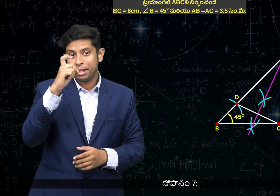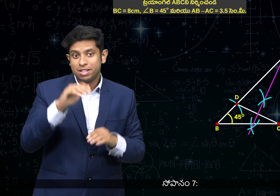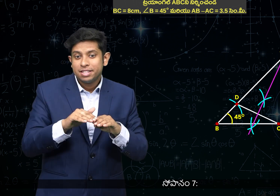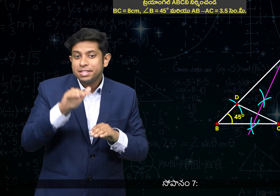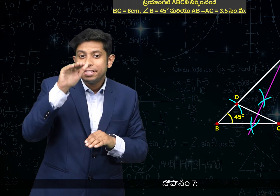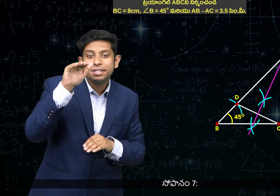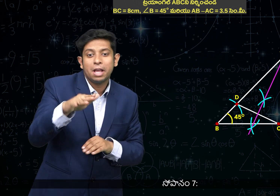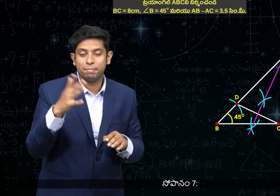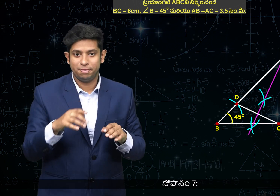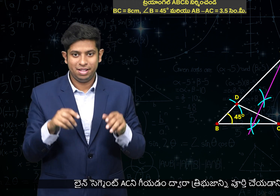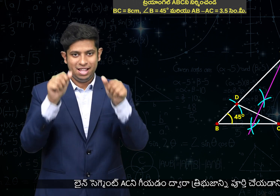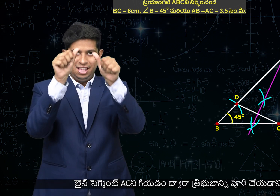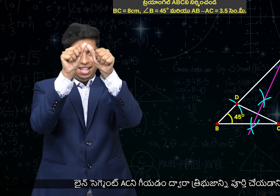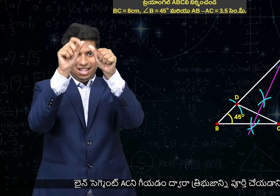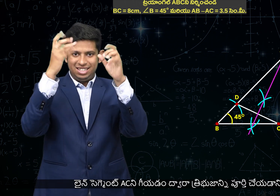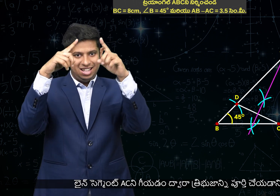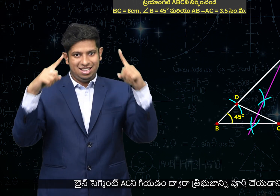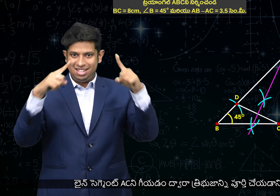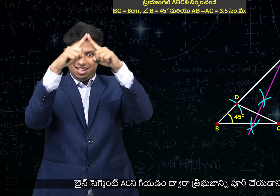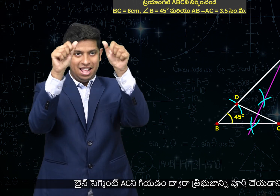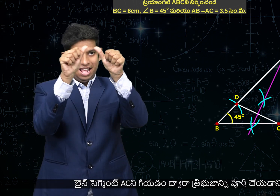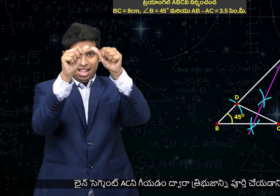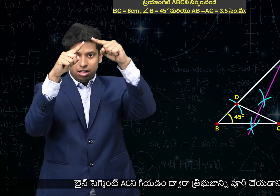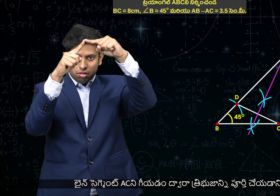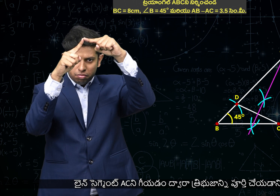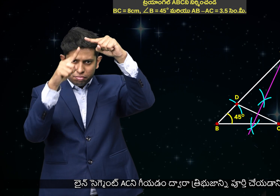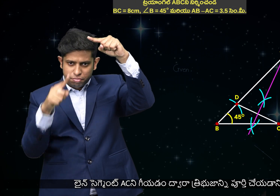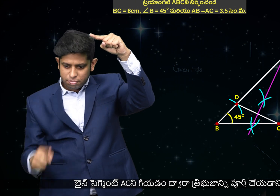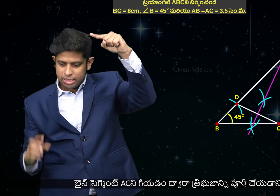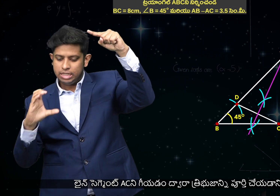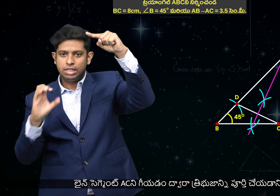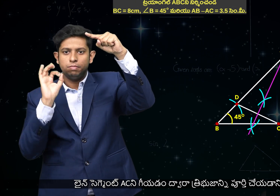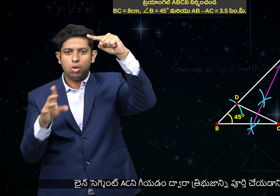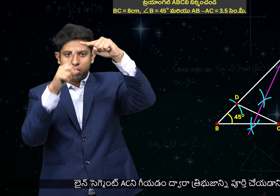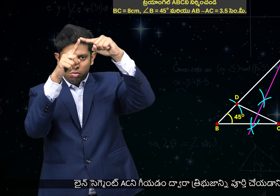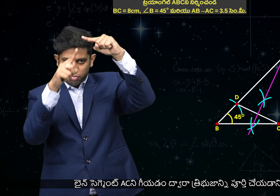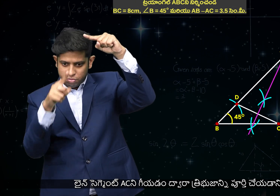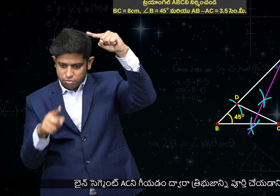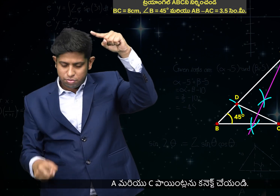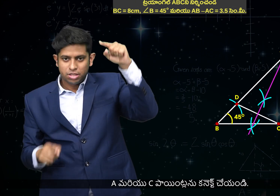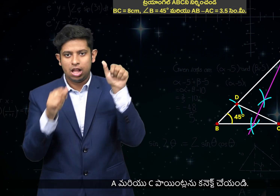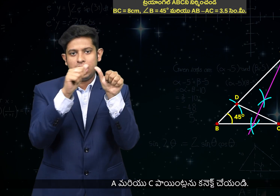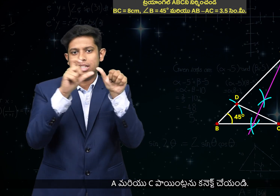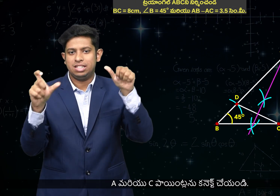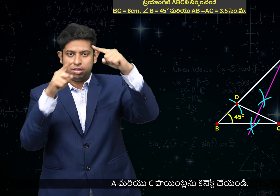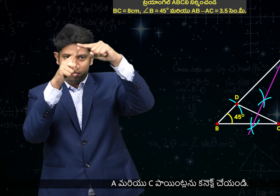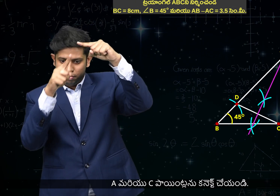సోపానం 7. లైన్ సెగ్మెంట్ ఏసీని గీయడం ద్వారా త్రిభుజాన్ని పూర్తి చేయడానికి ఏ మరియు సి